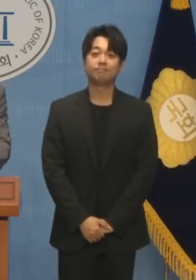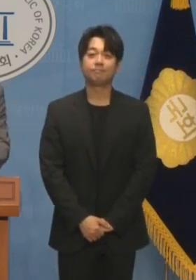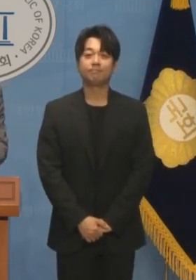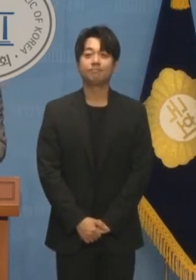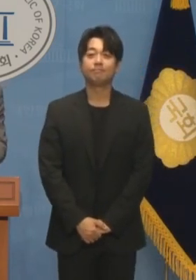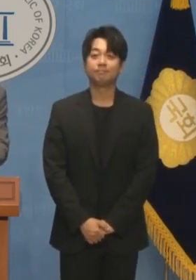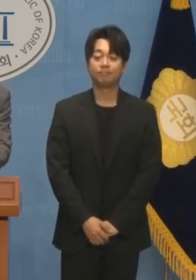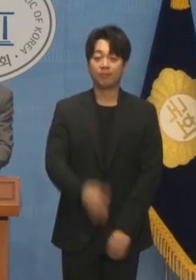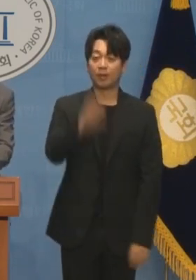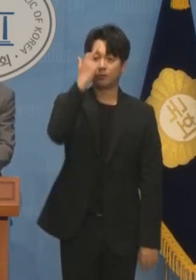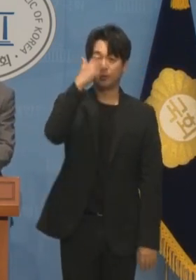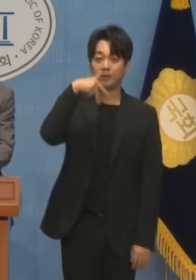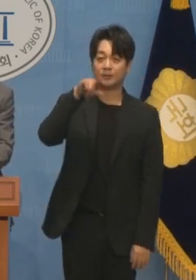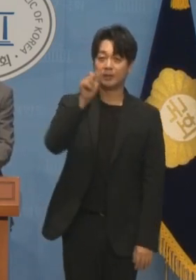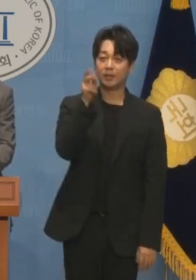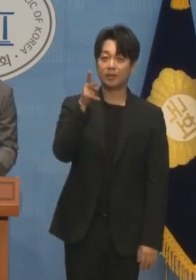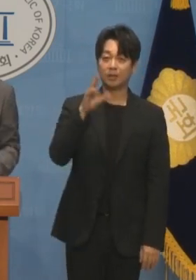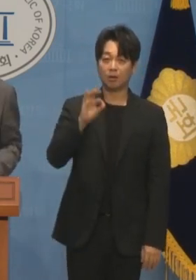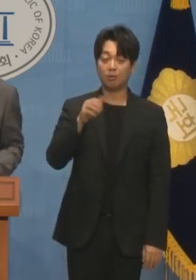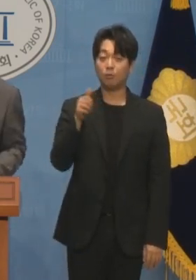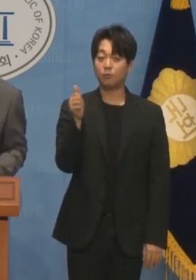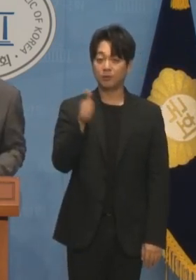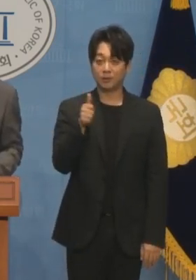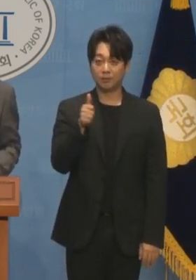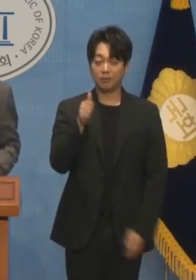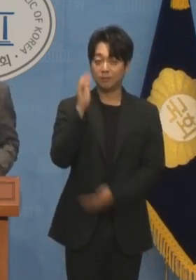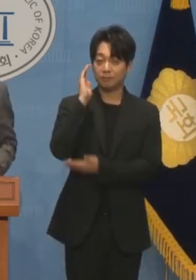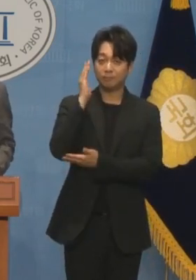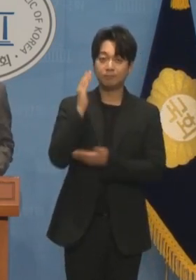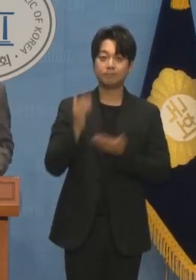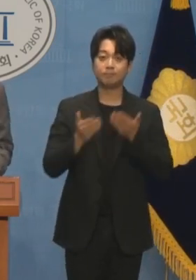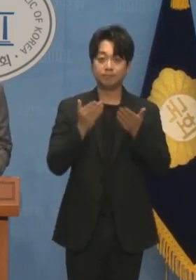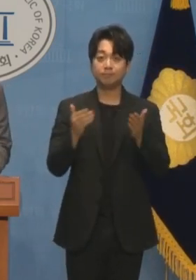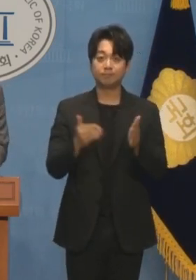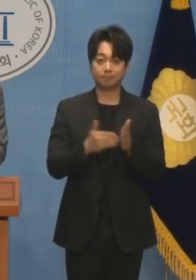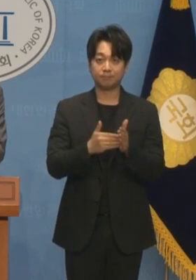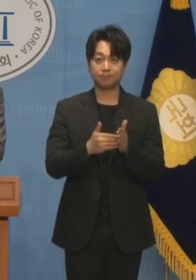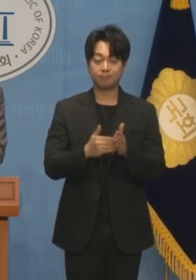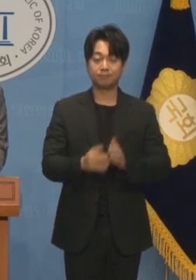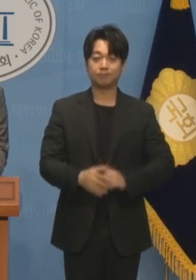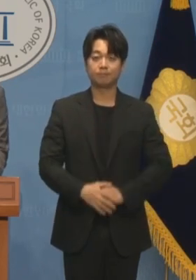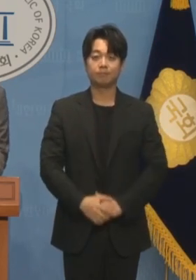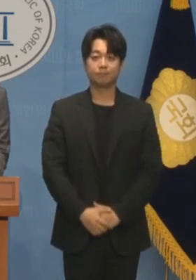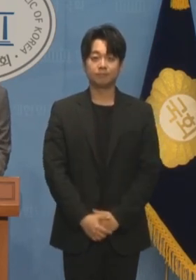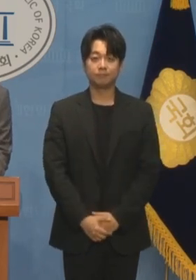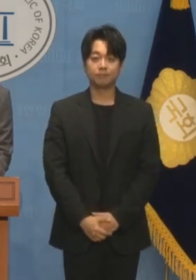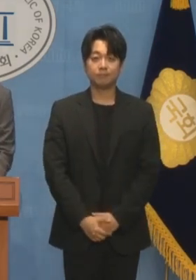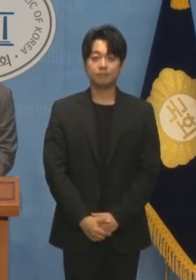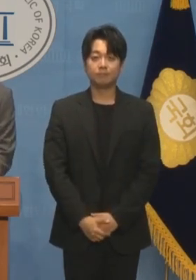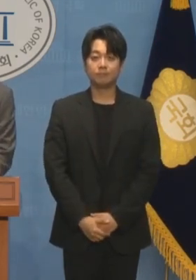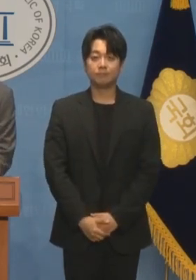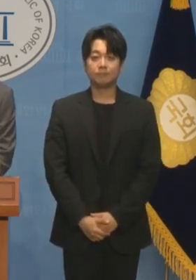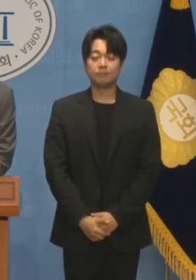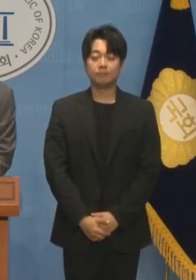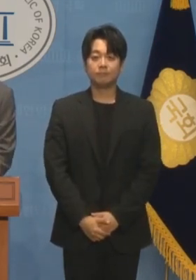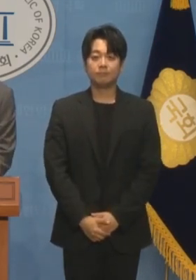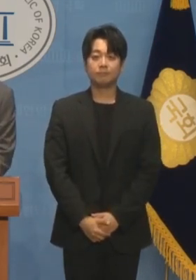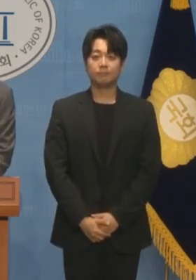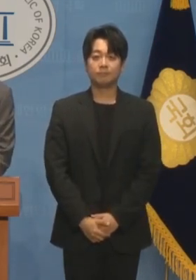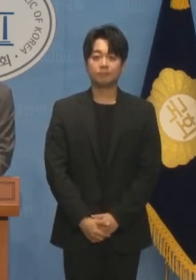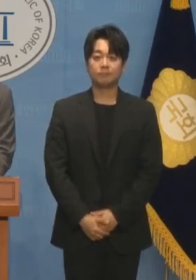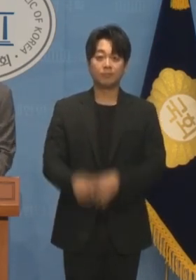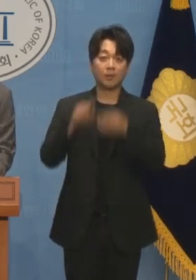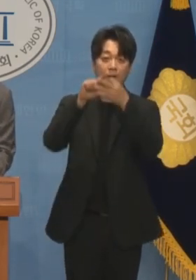네, 최재형 목사님의 직접적인 그 서류를 낭독을 하셨습니다. 그